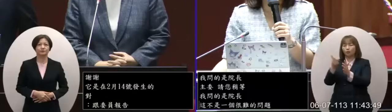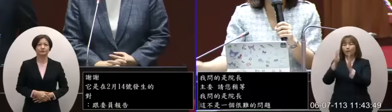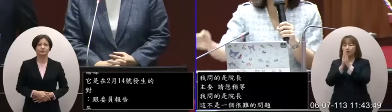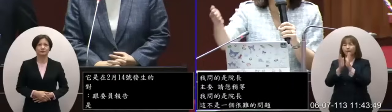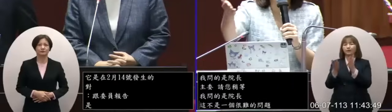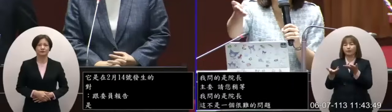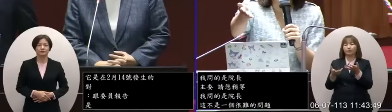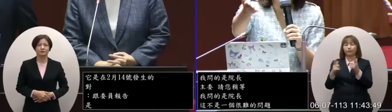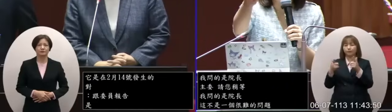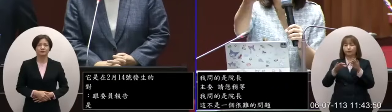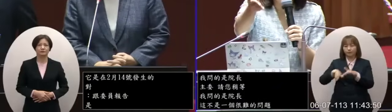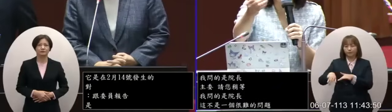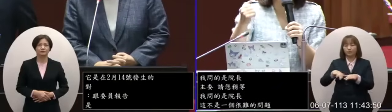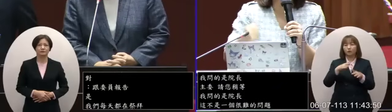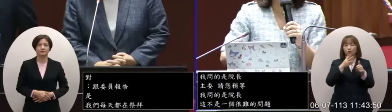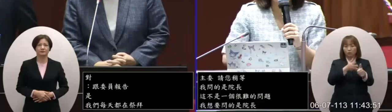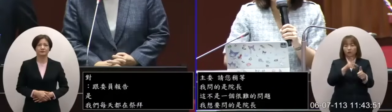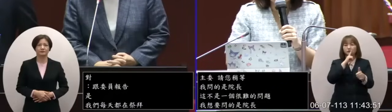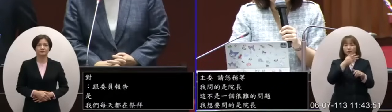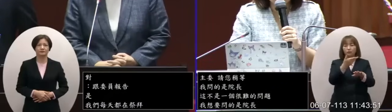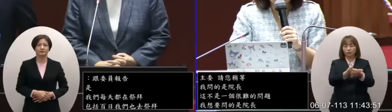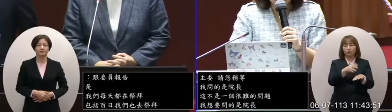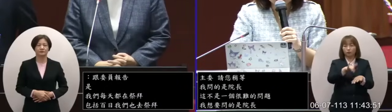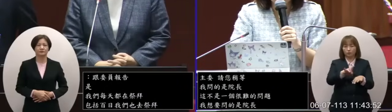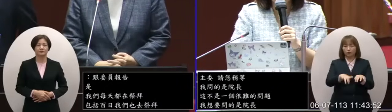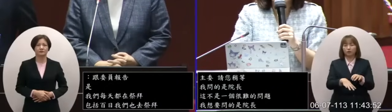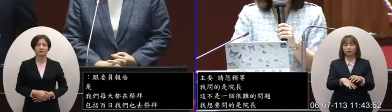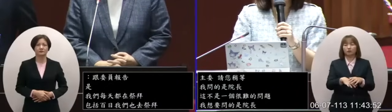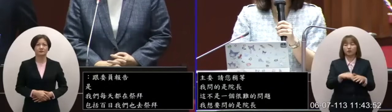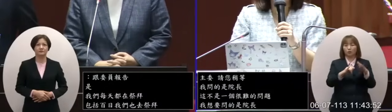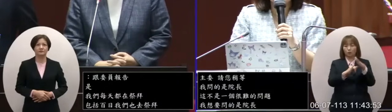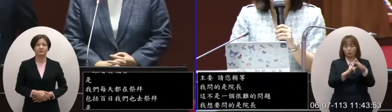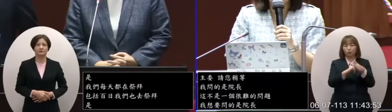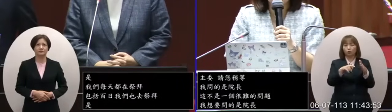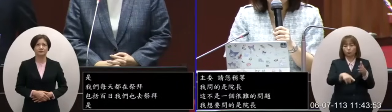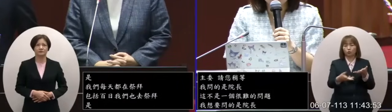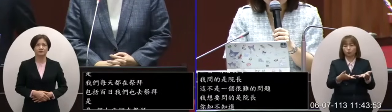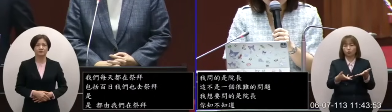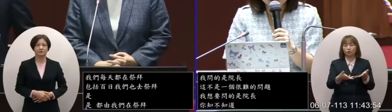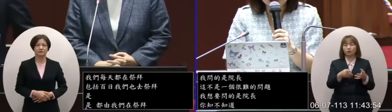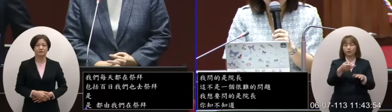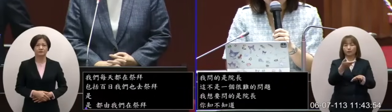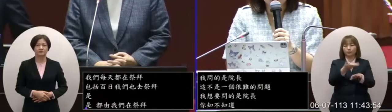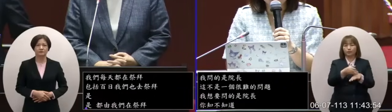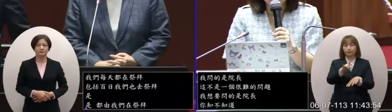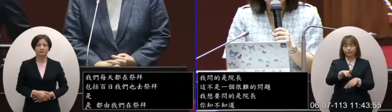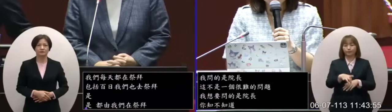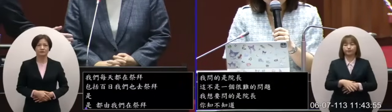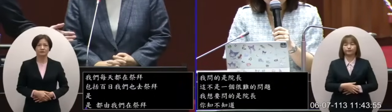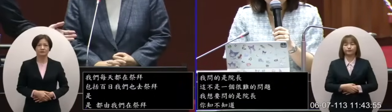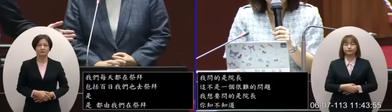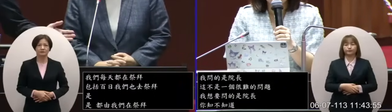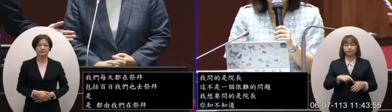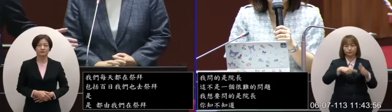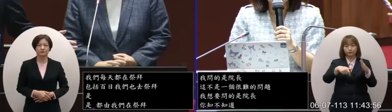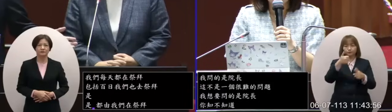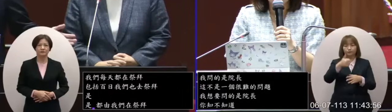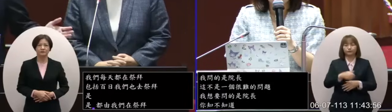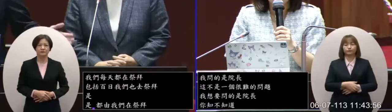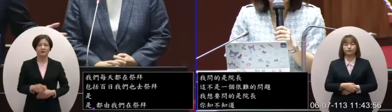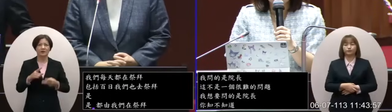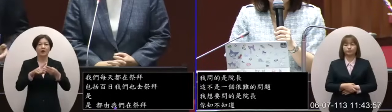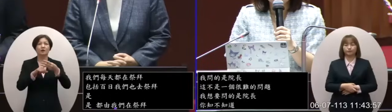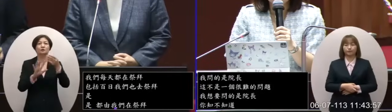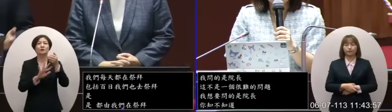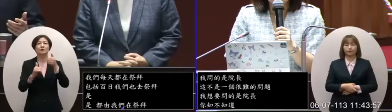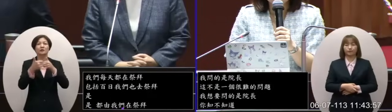不祭拜的问题，我问的是位置，这些遇难者他们的遗体在哪？院长。 主委